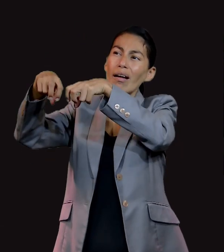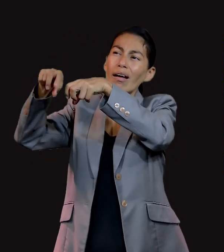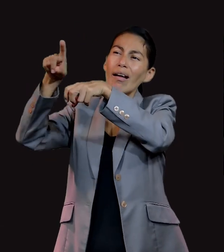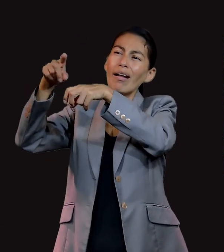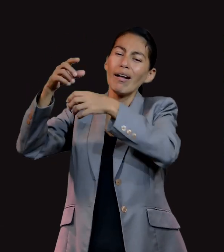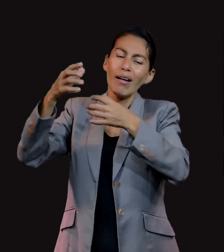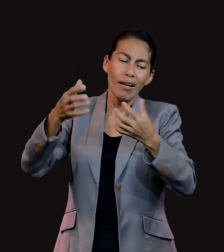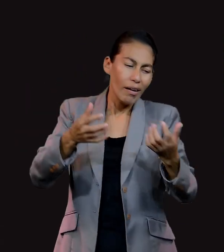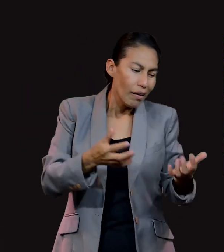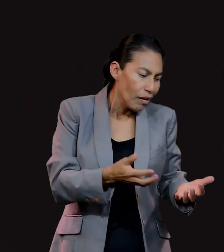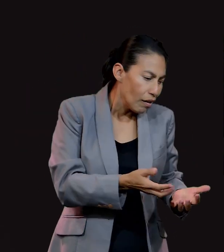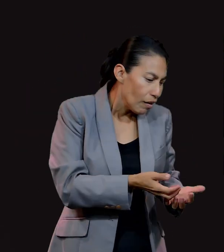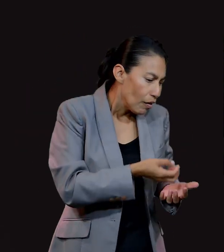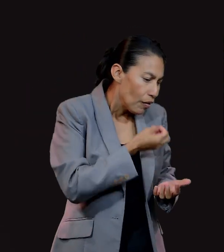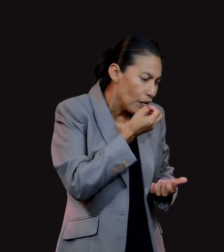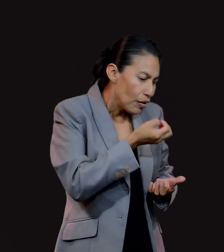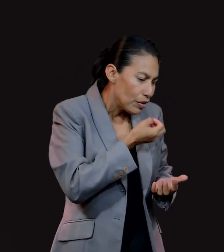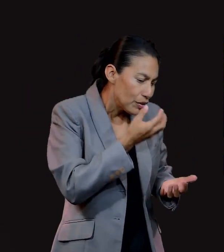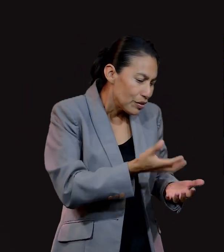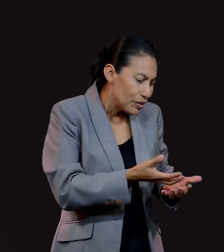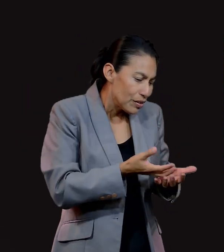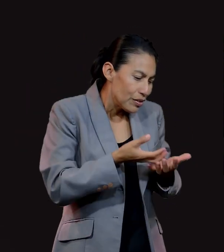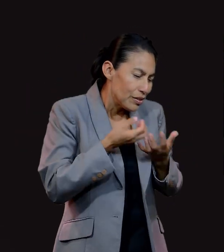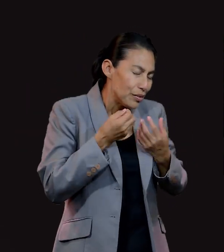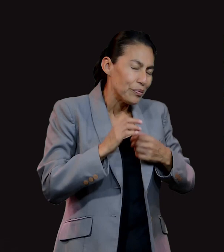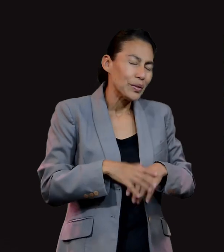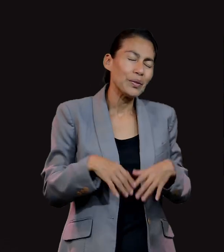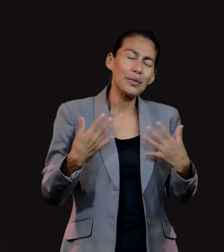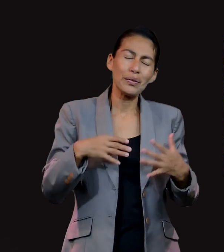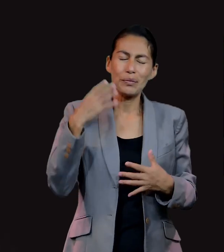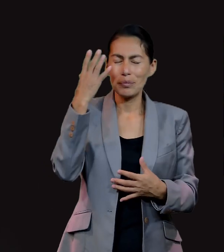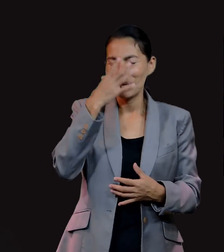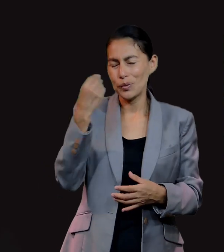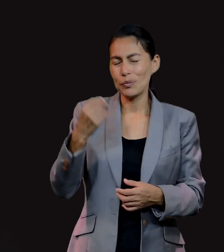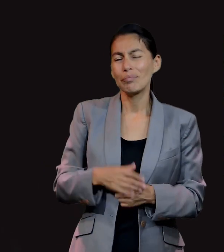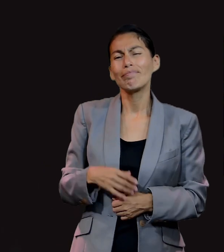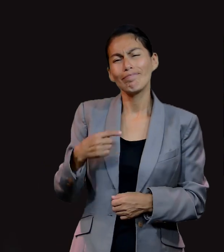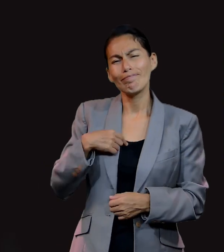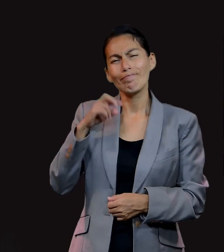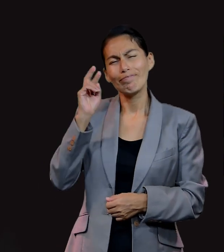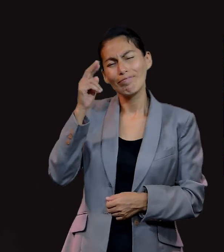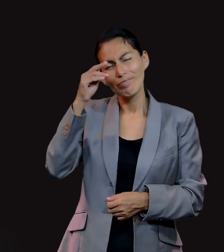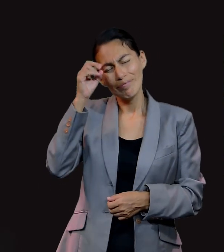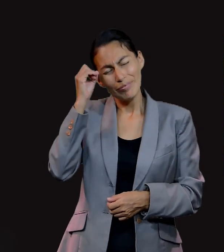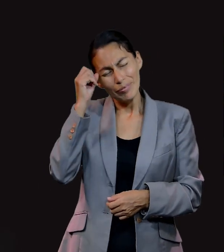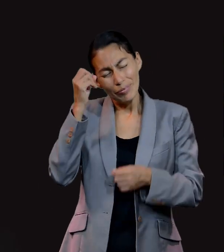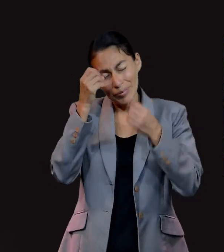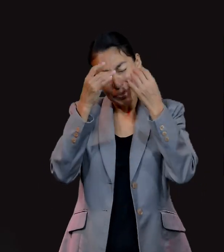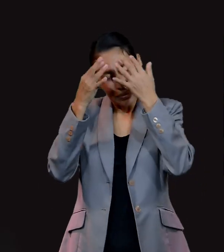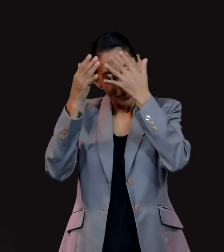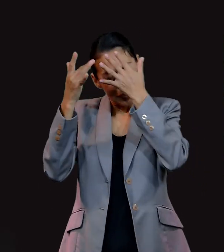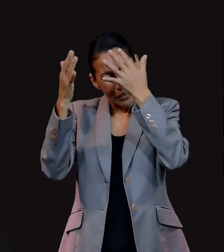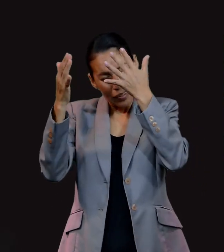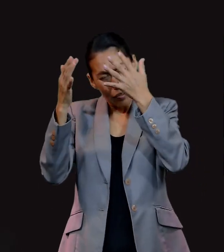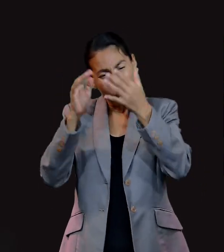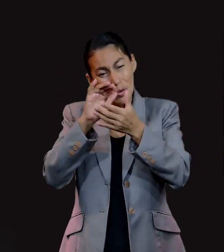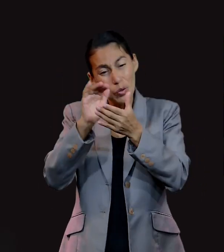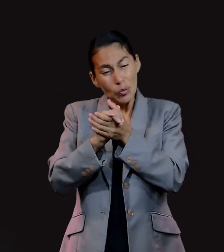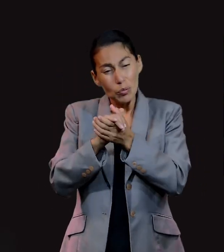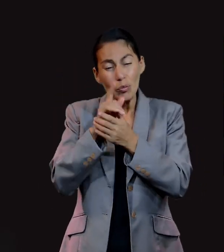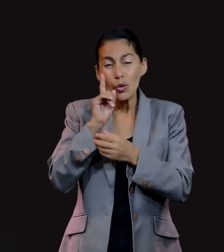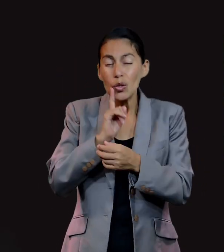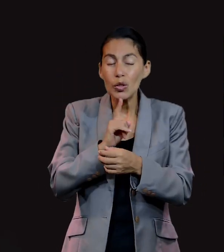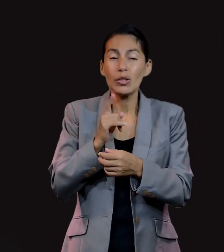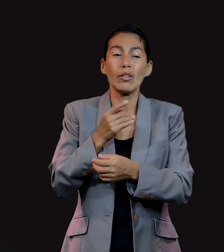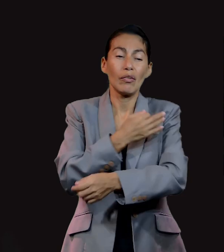resguardarlo en los momentos de gran peligro y de aflicción me imagino su esposa orando fervientemente sus